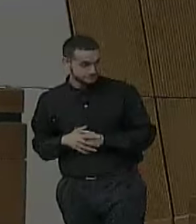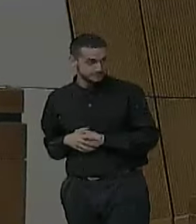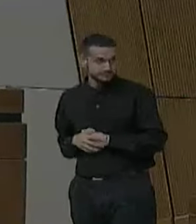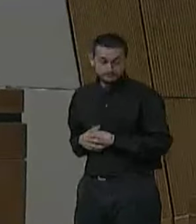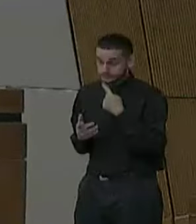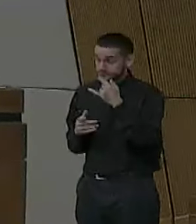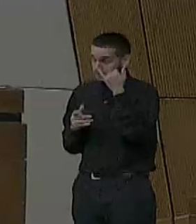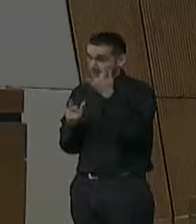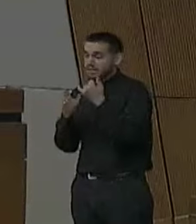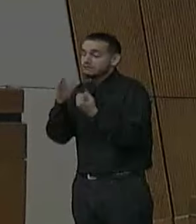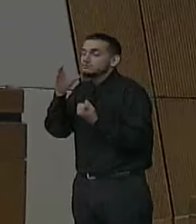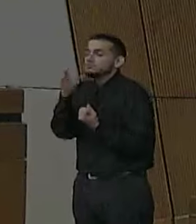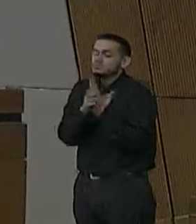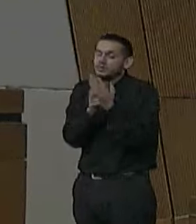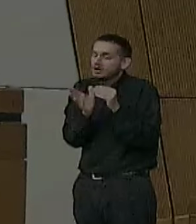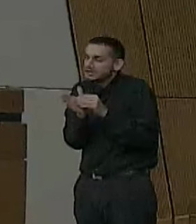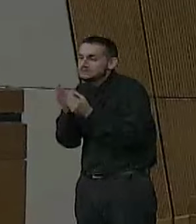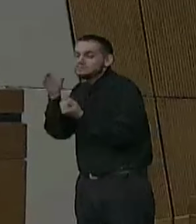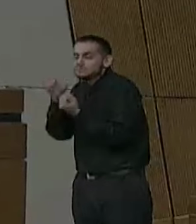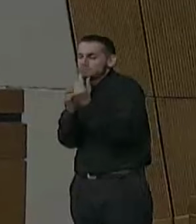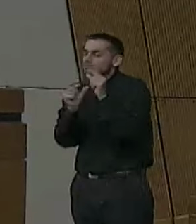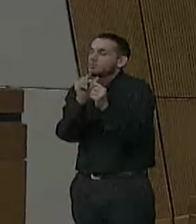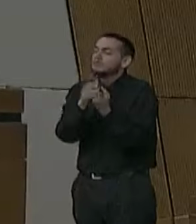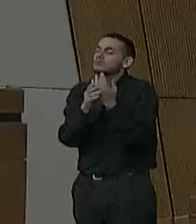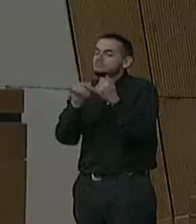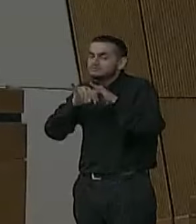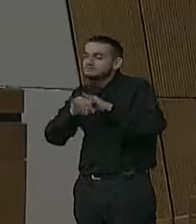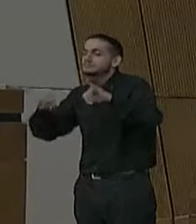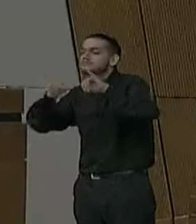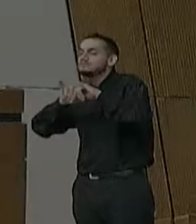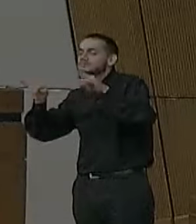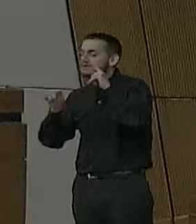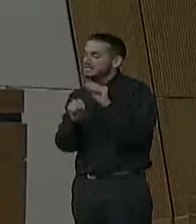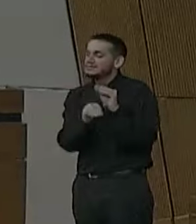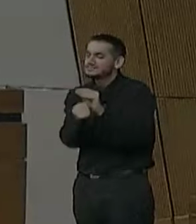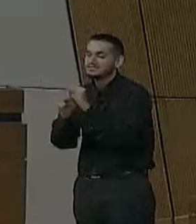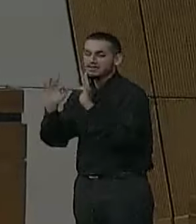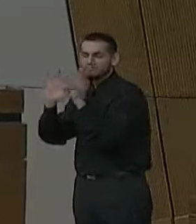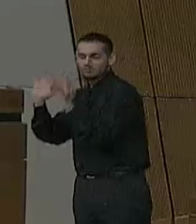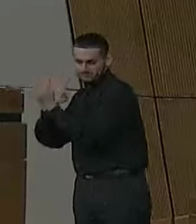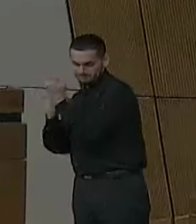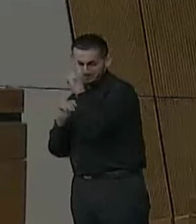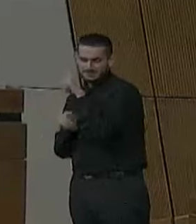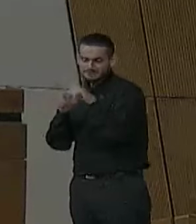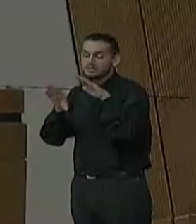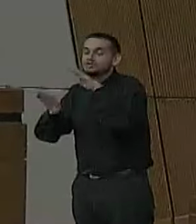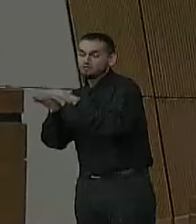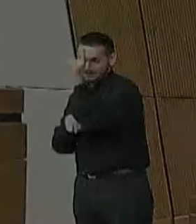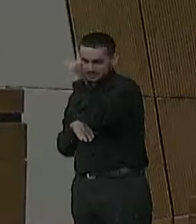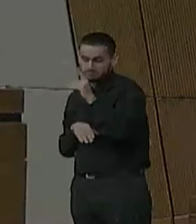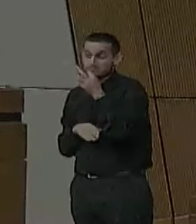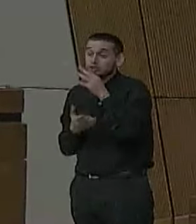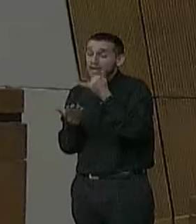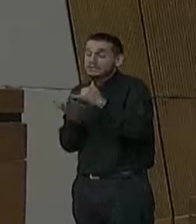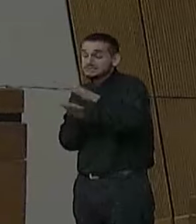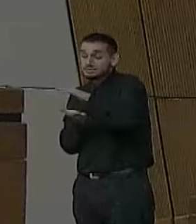han implementado iniciativas como esta y campañas de sensibilización y situaciones como la que